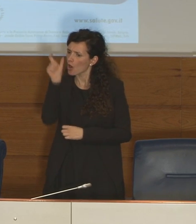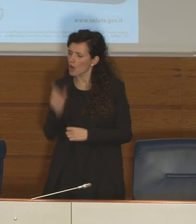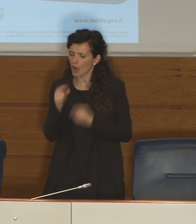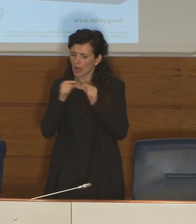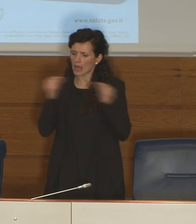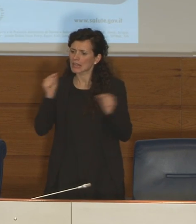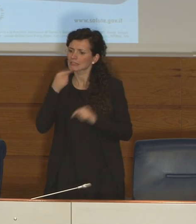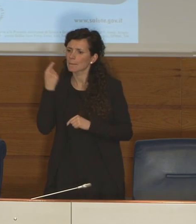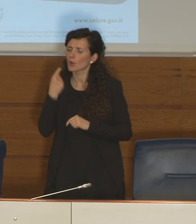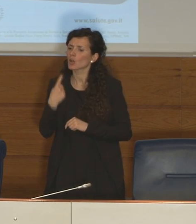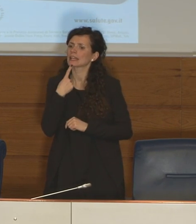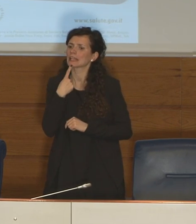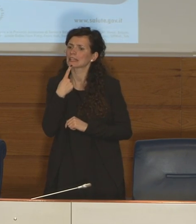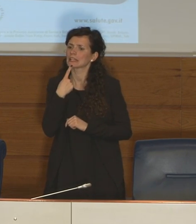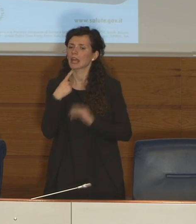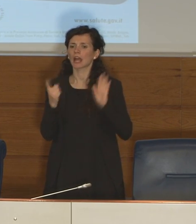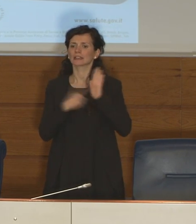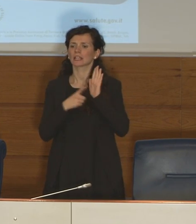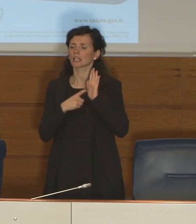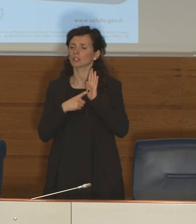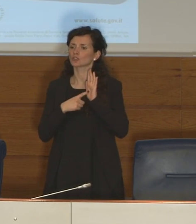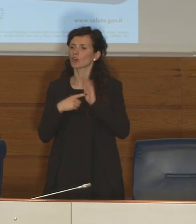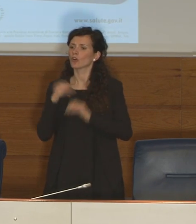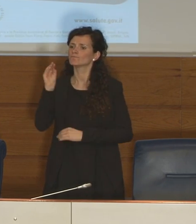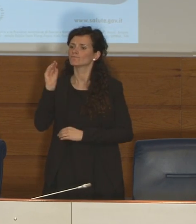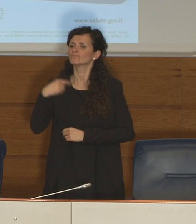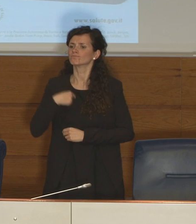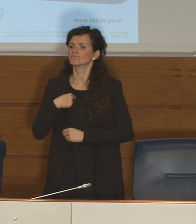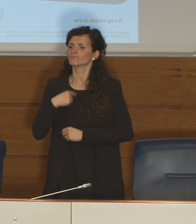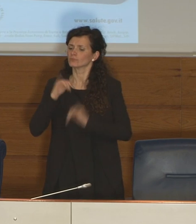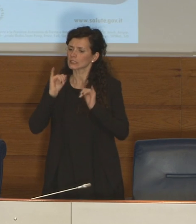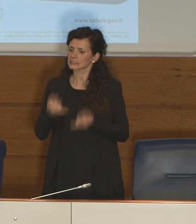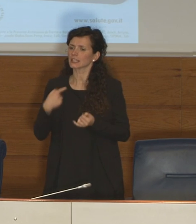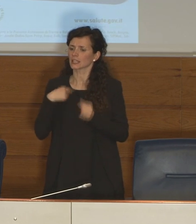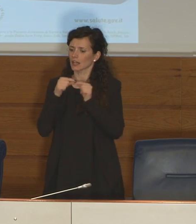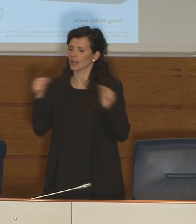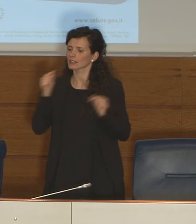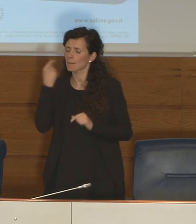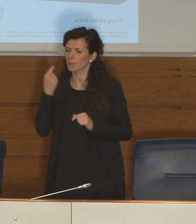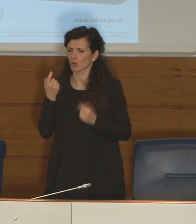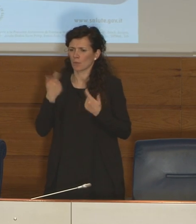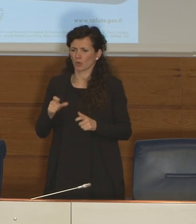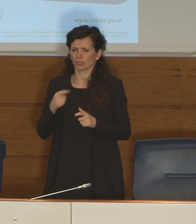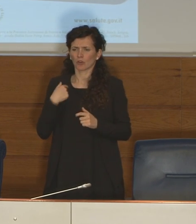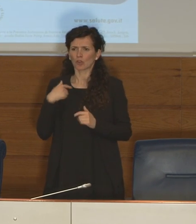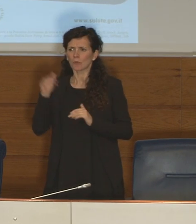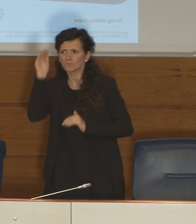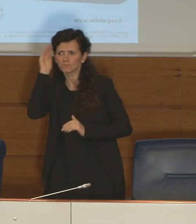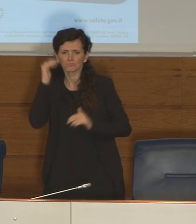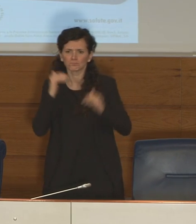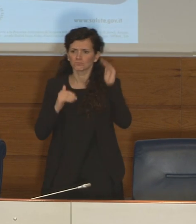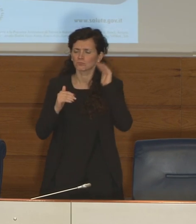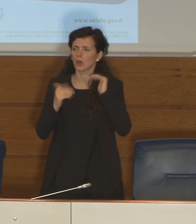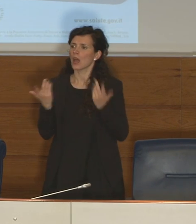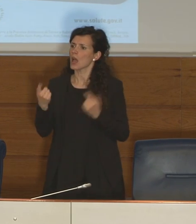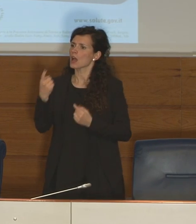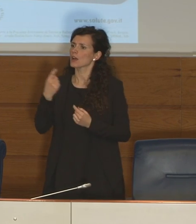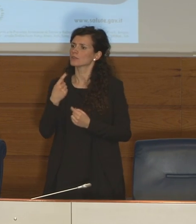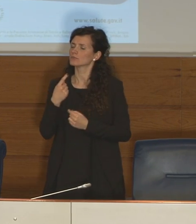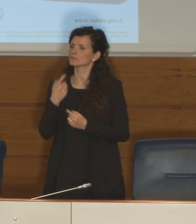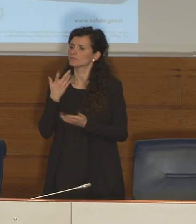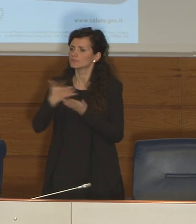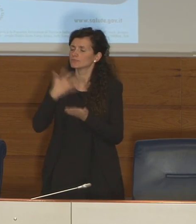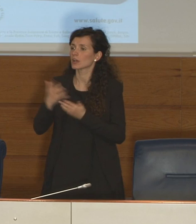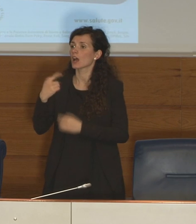diritto a chiedere un tampone perché ci sento ancora molte persone che dicono io sono venuto in contatto con